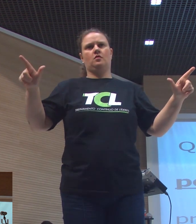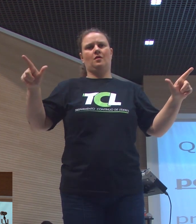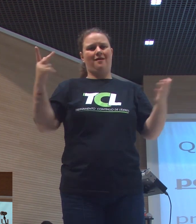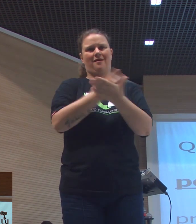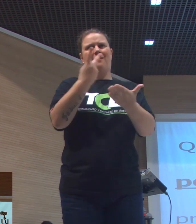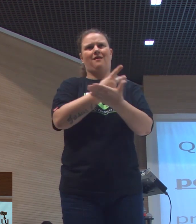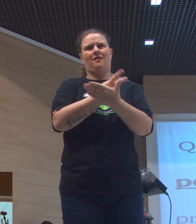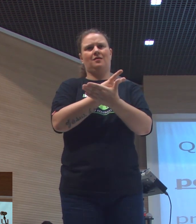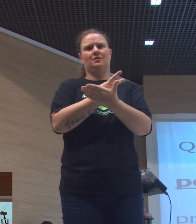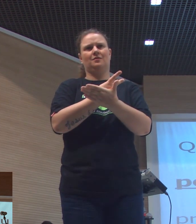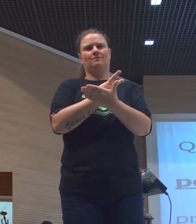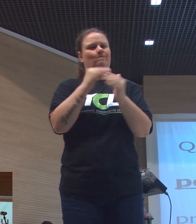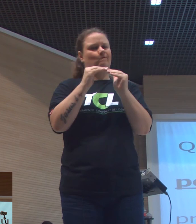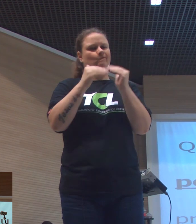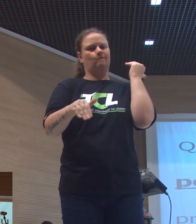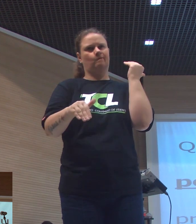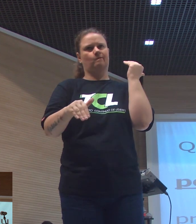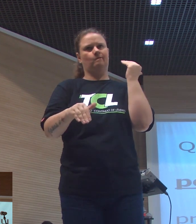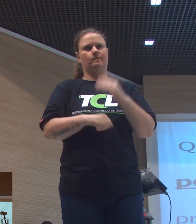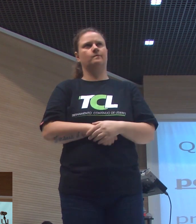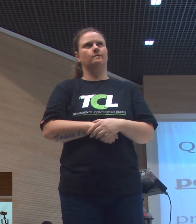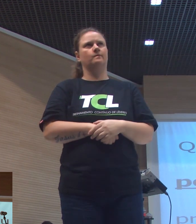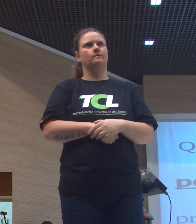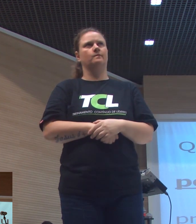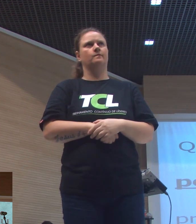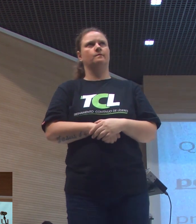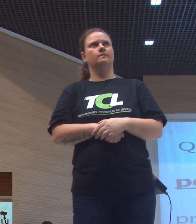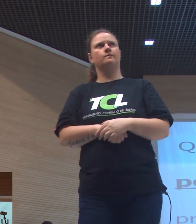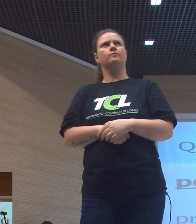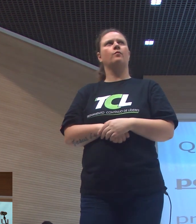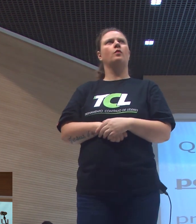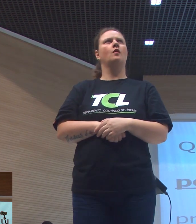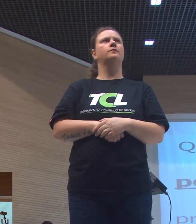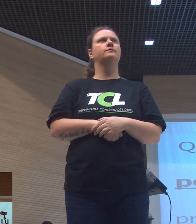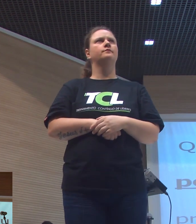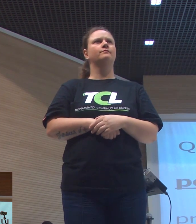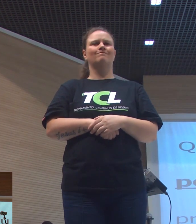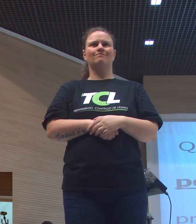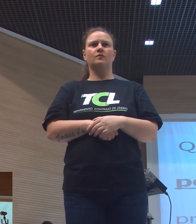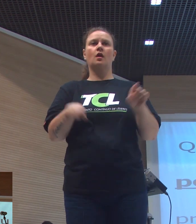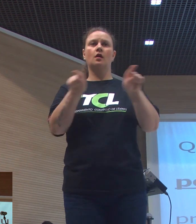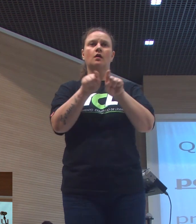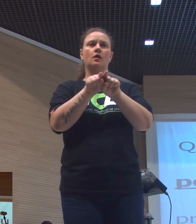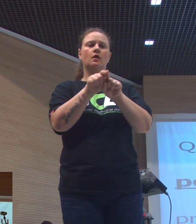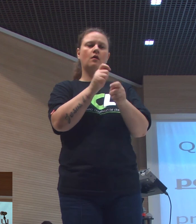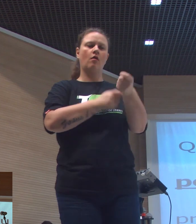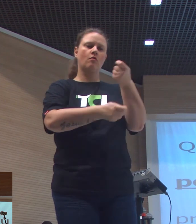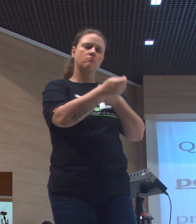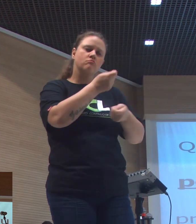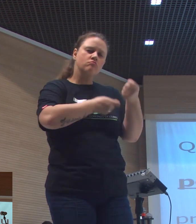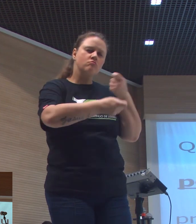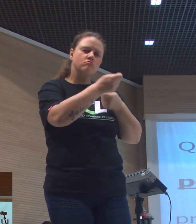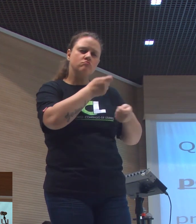Alguém não concorda com comportamento sexual pervertido, com condutas financeiras